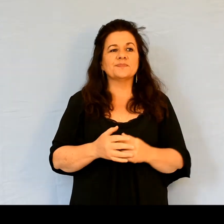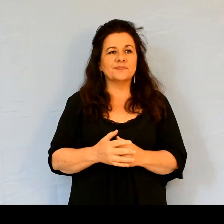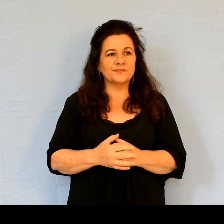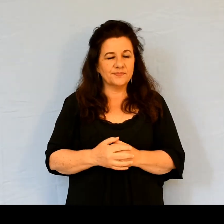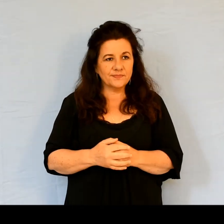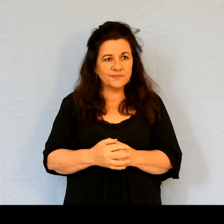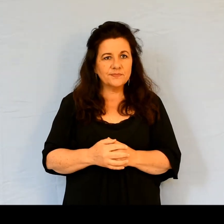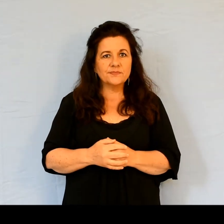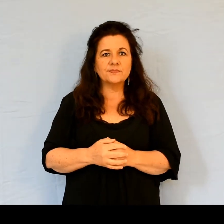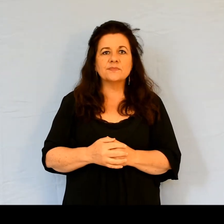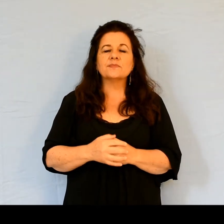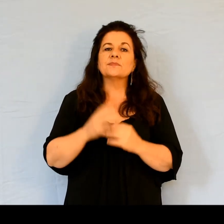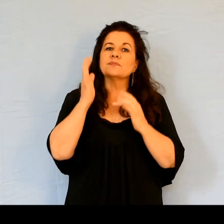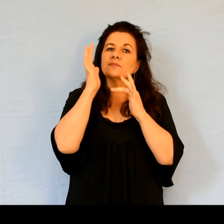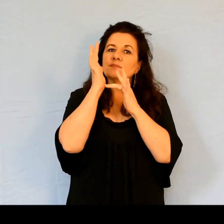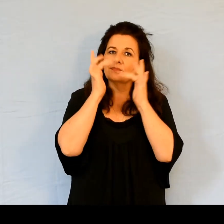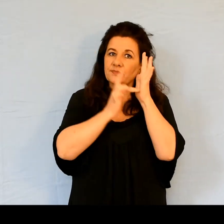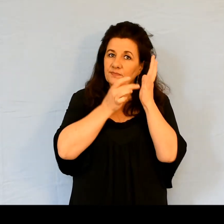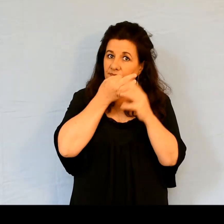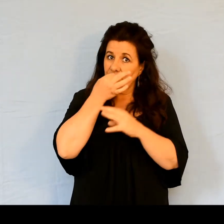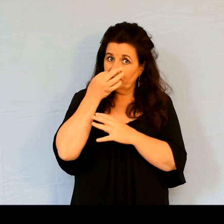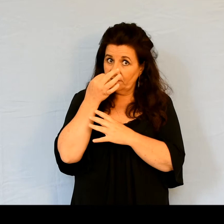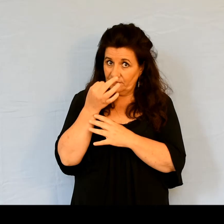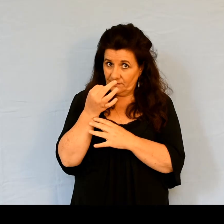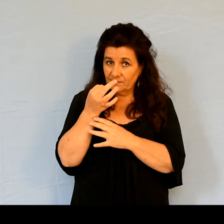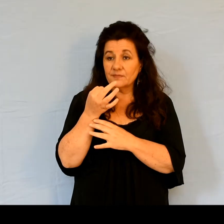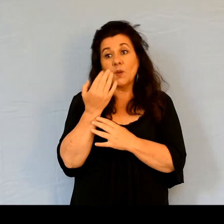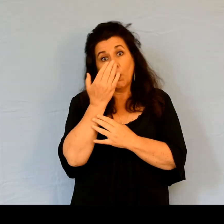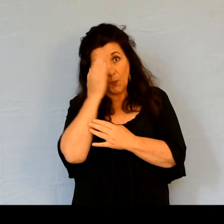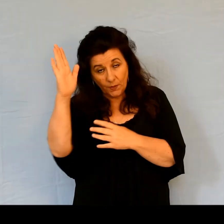Il leur dit une autre parabole.